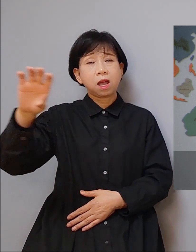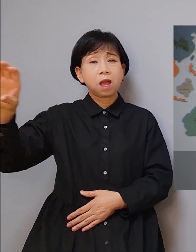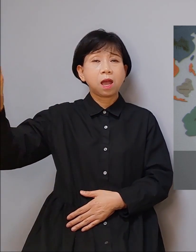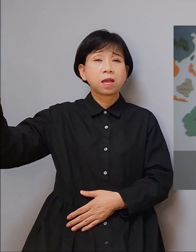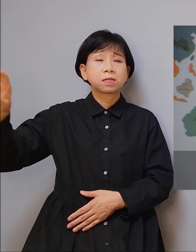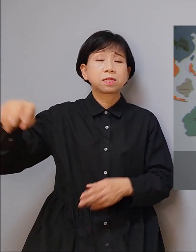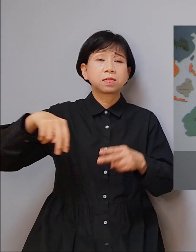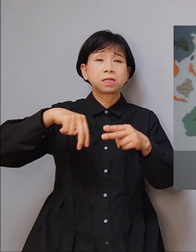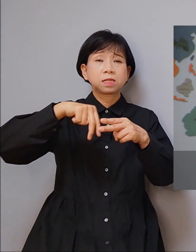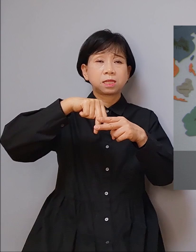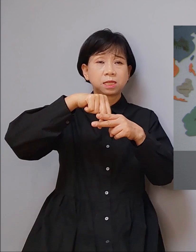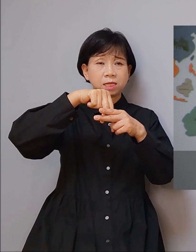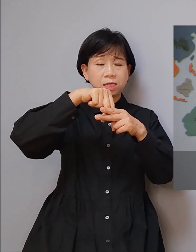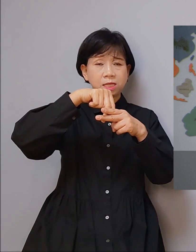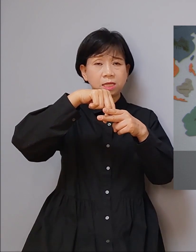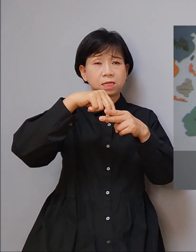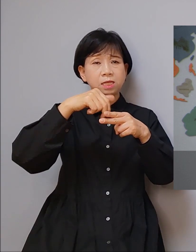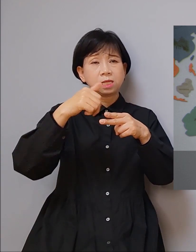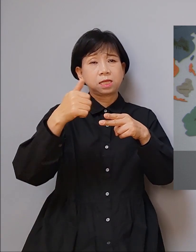십자가